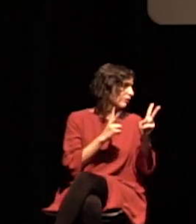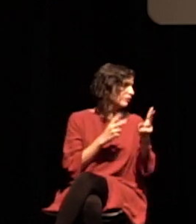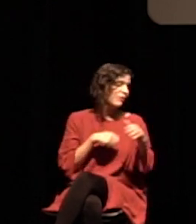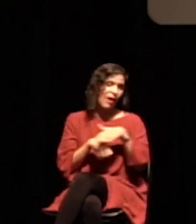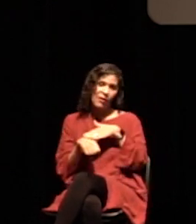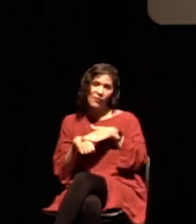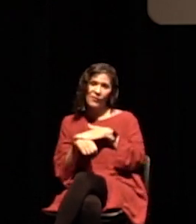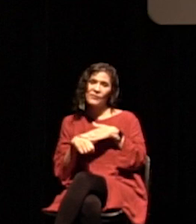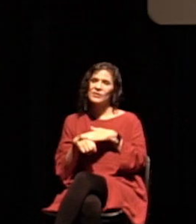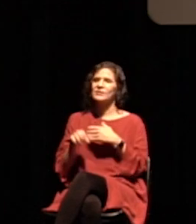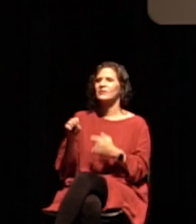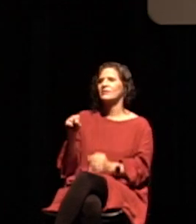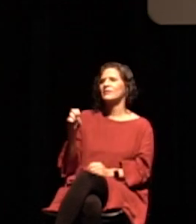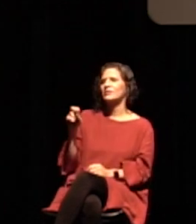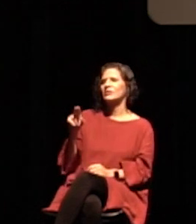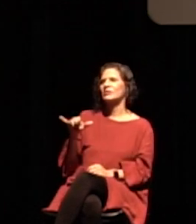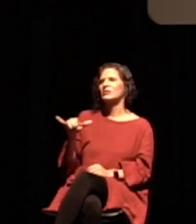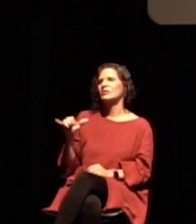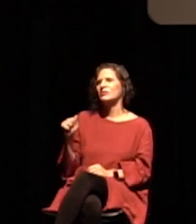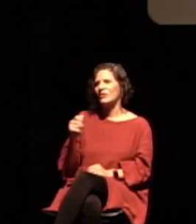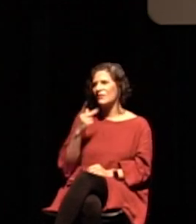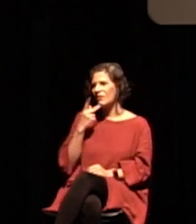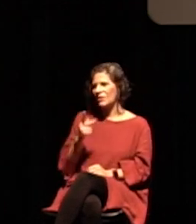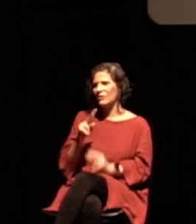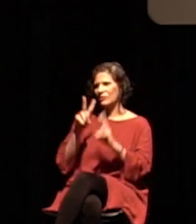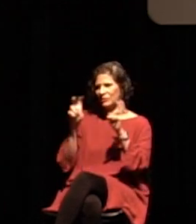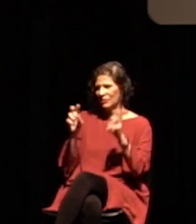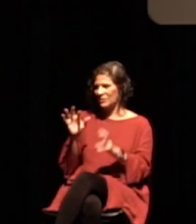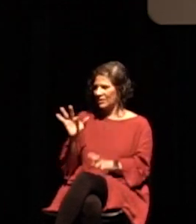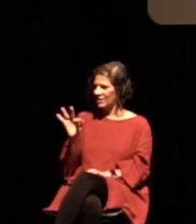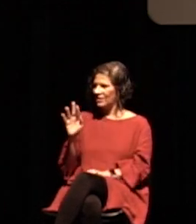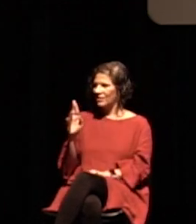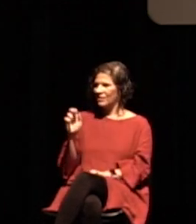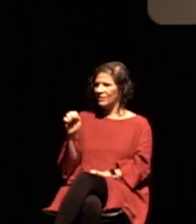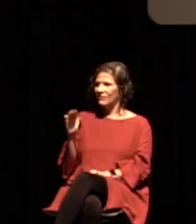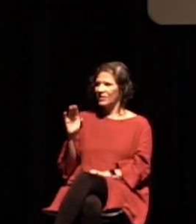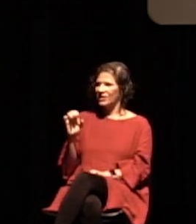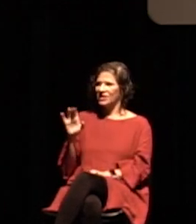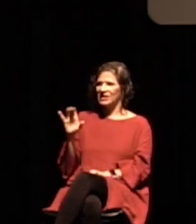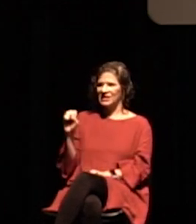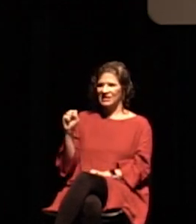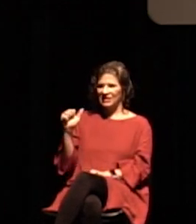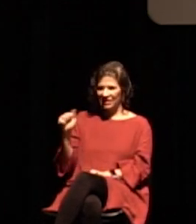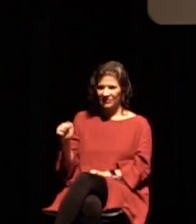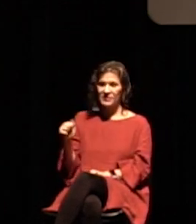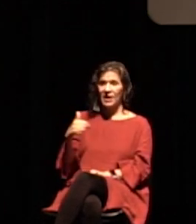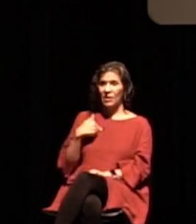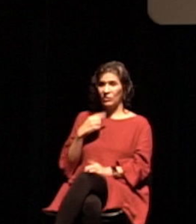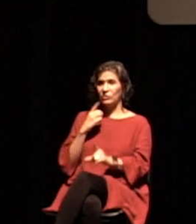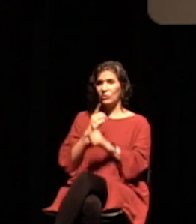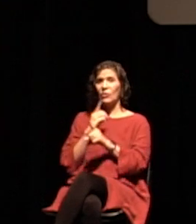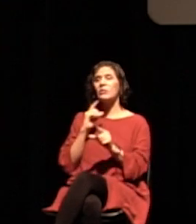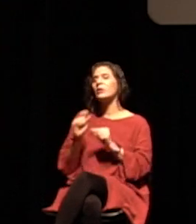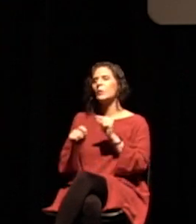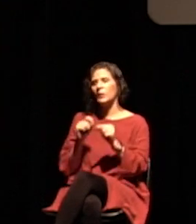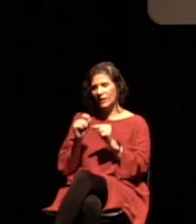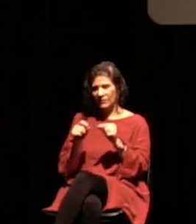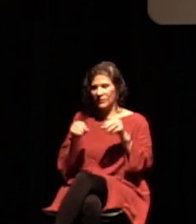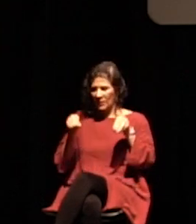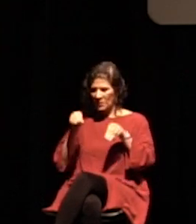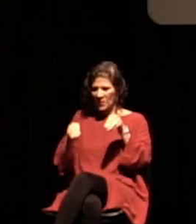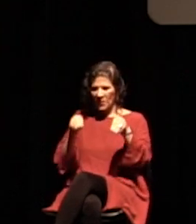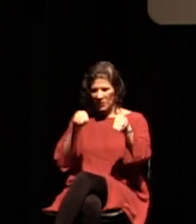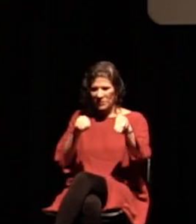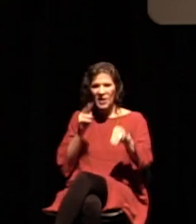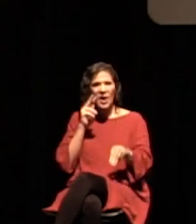A Sónia falou em Piera La Francesca, e uma das coisas que eu descobri ao longo da montagem foi ver a